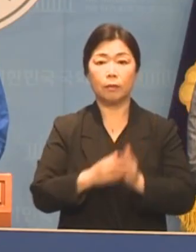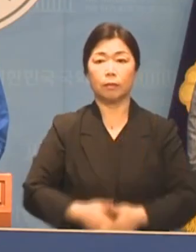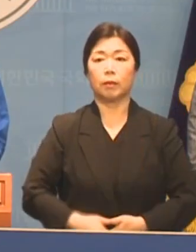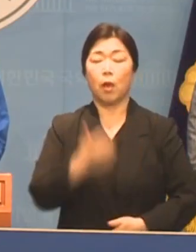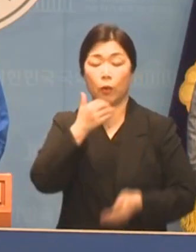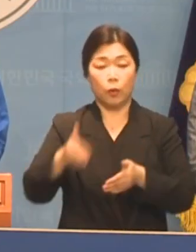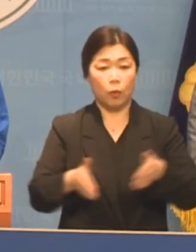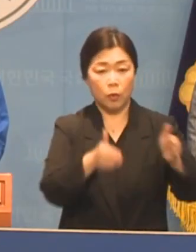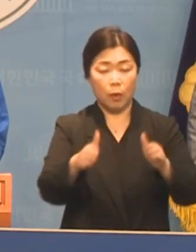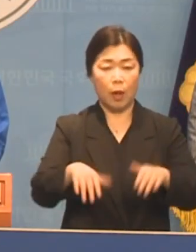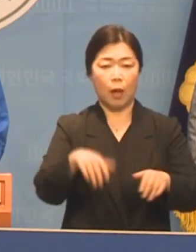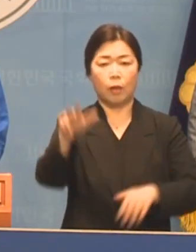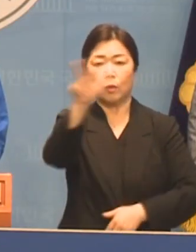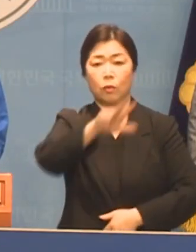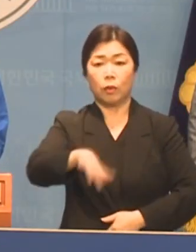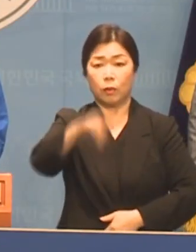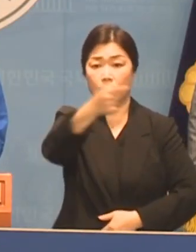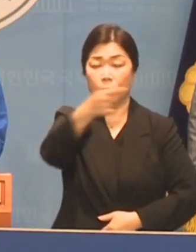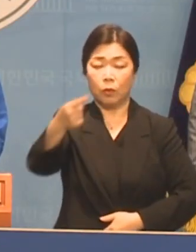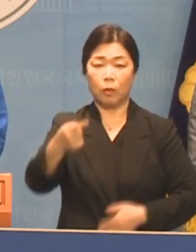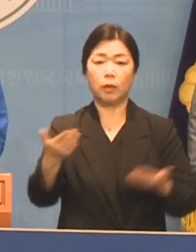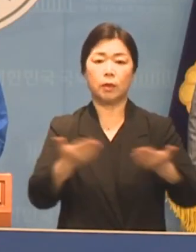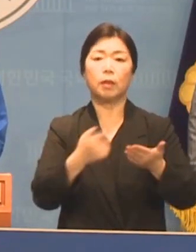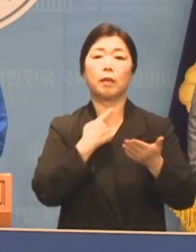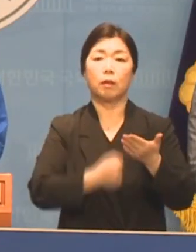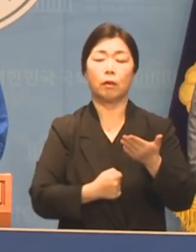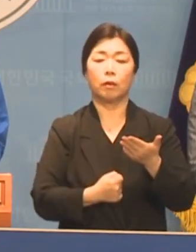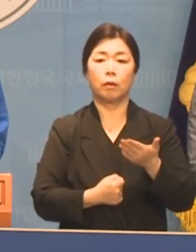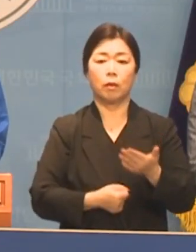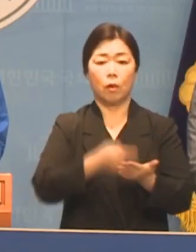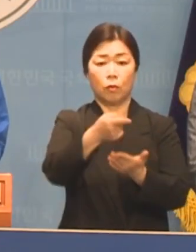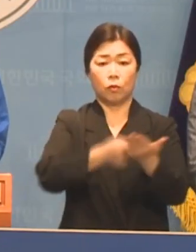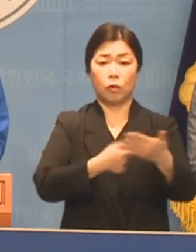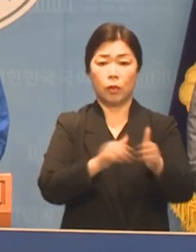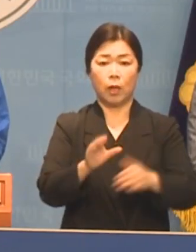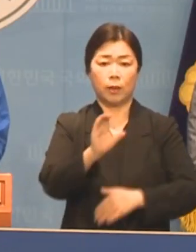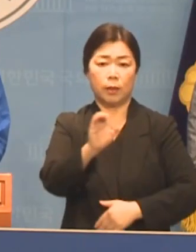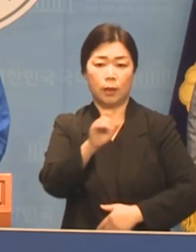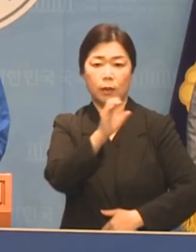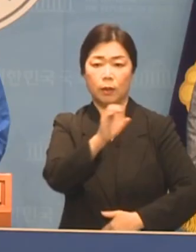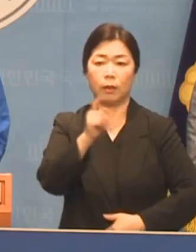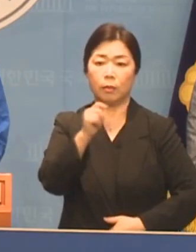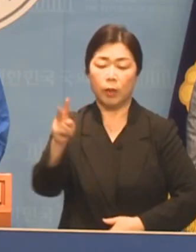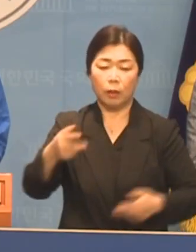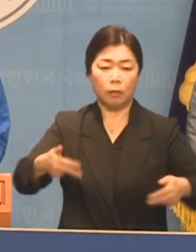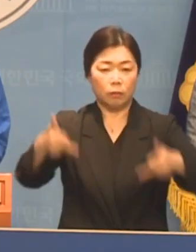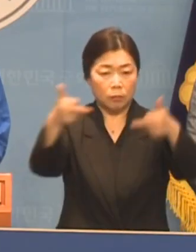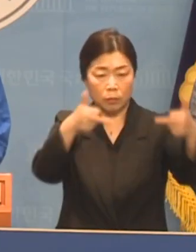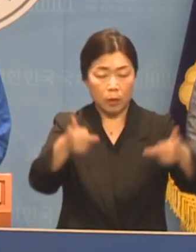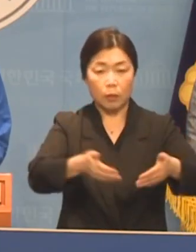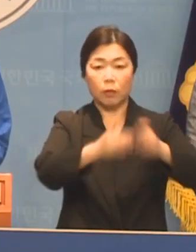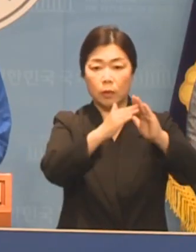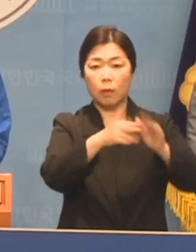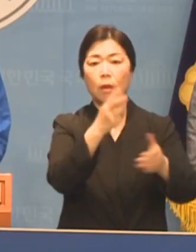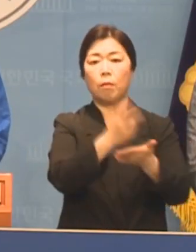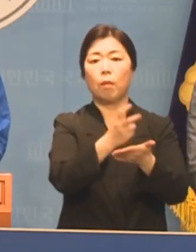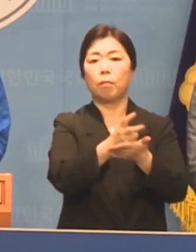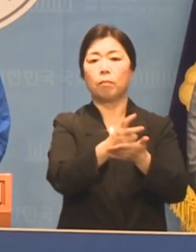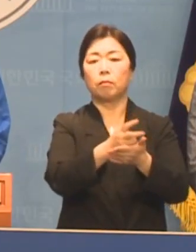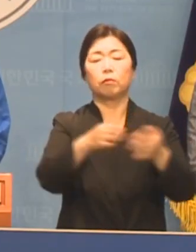경기도가 전국 최초로 실시한 수술실 CCTV 설치는 이미